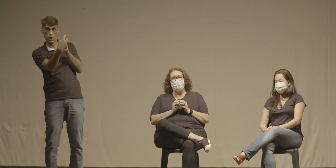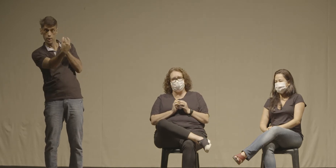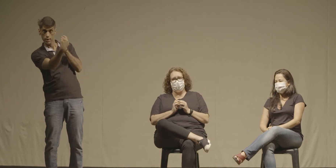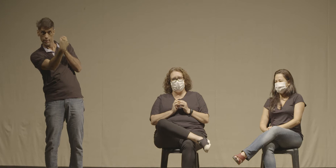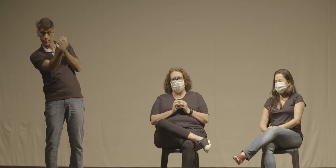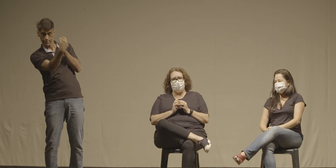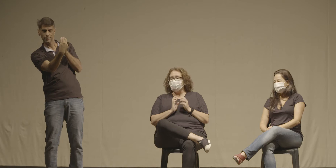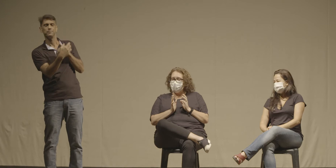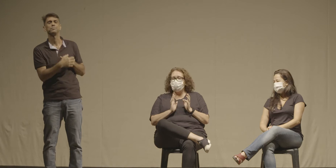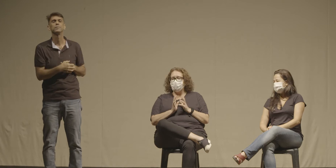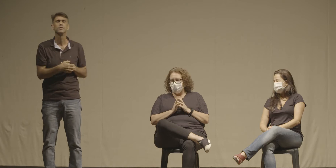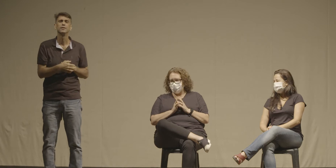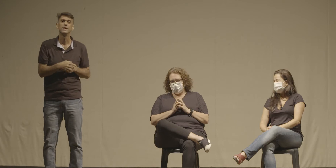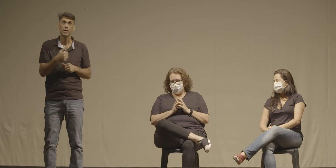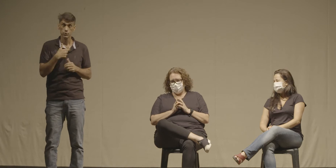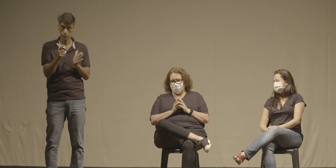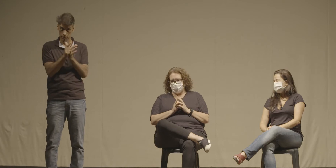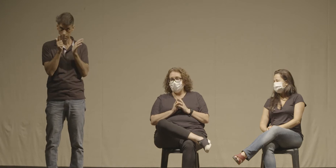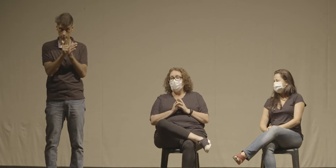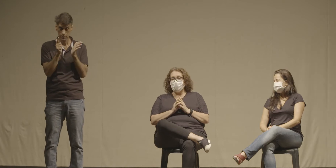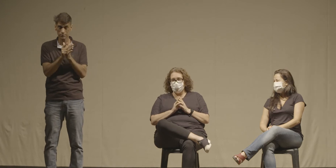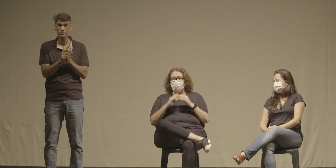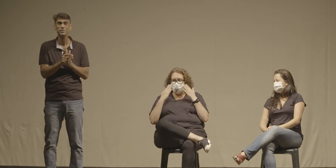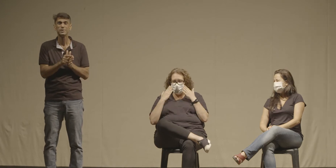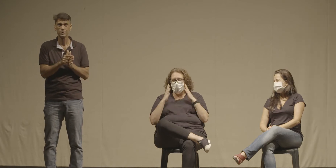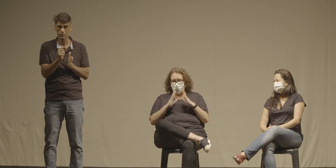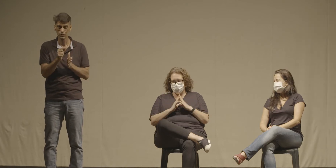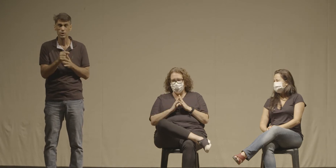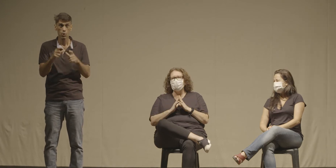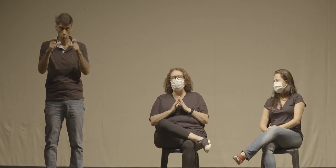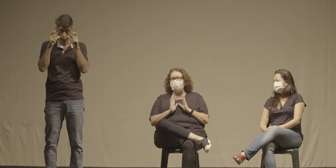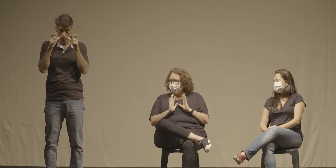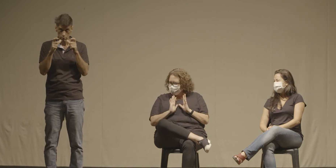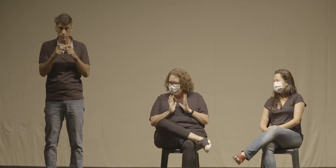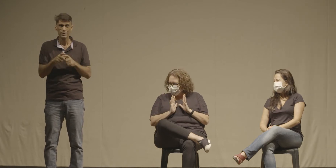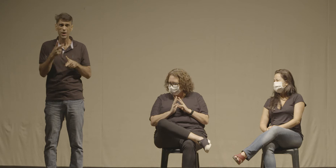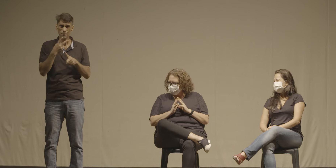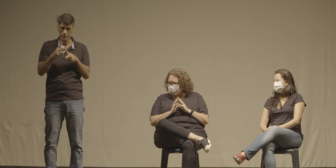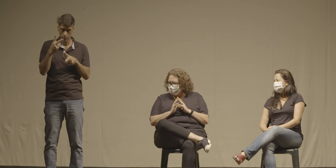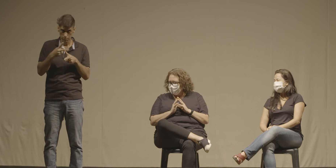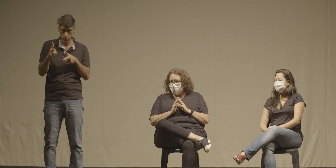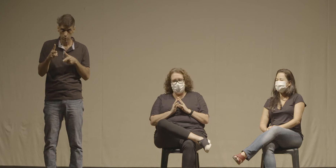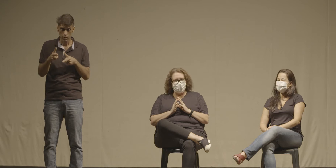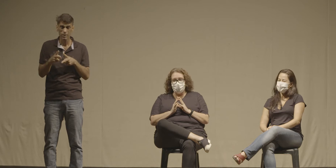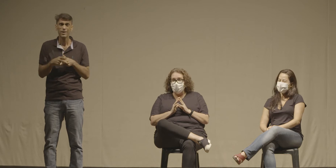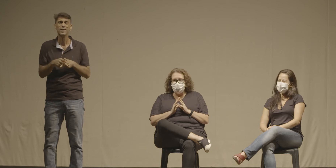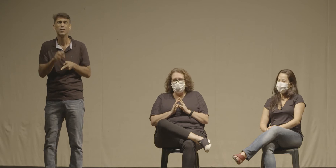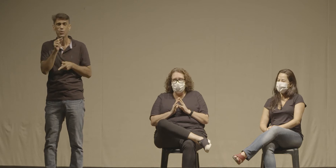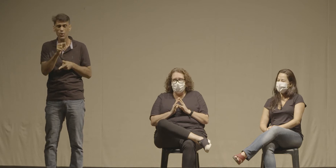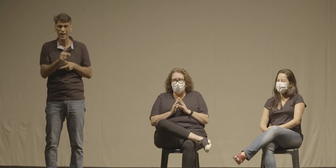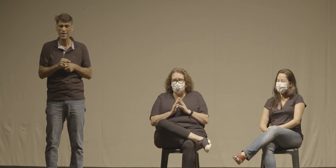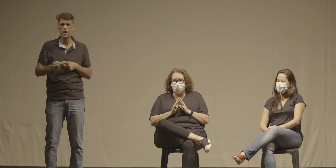E aí, assim, ainda bem que eu tinha papel, porque eu uso óculos, então dá para disfarçar um bocadinho. Porque o